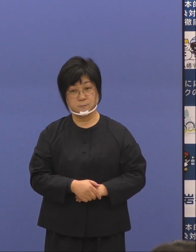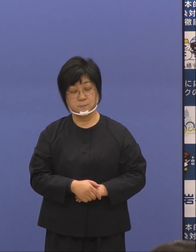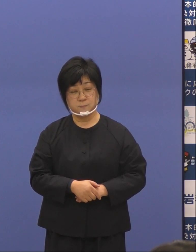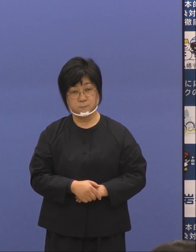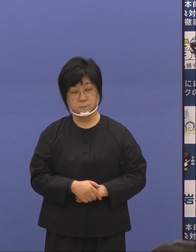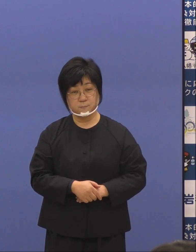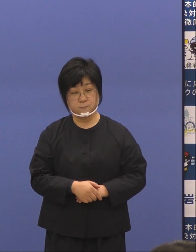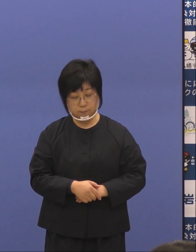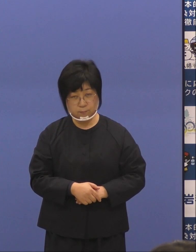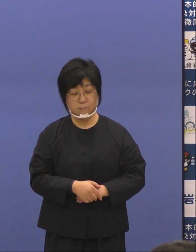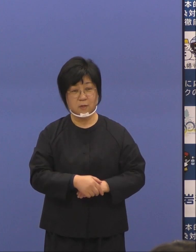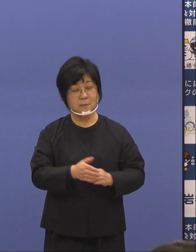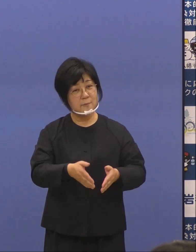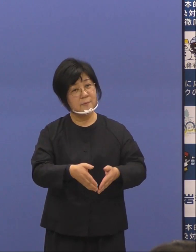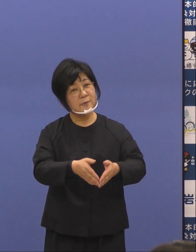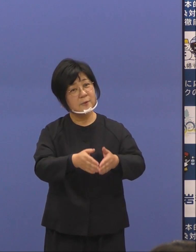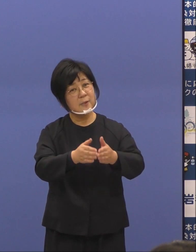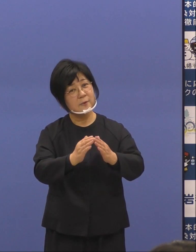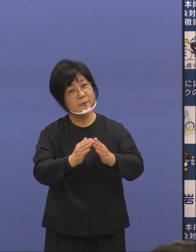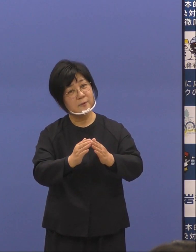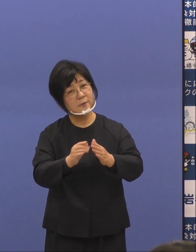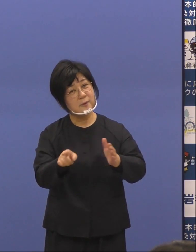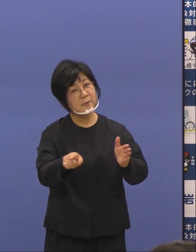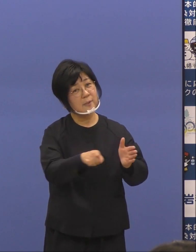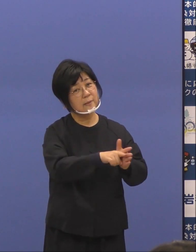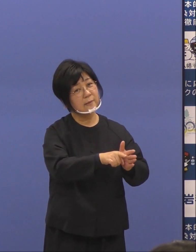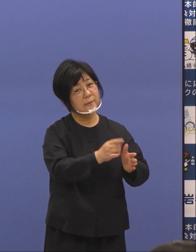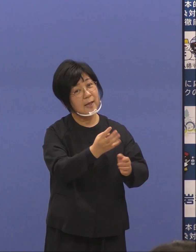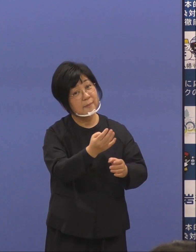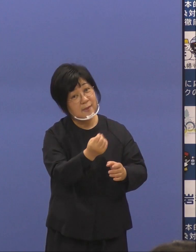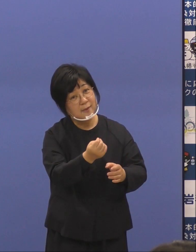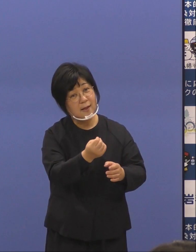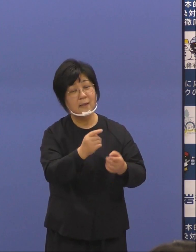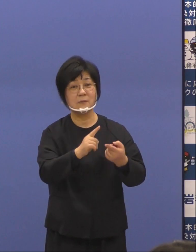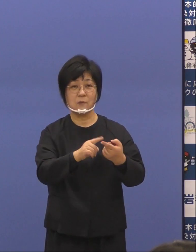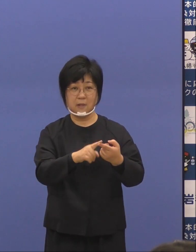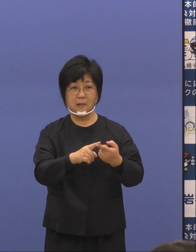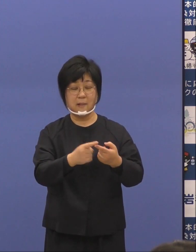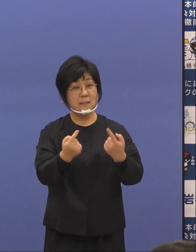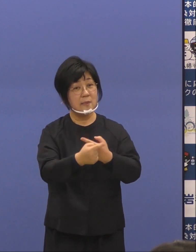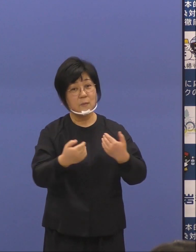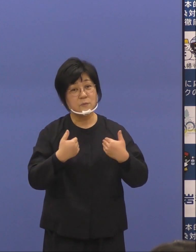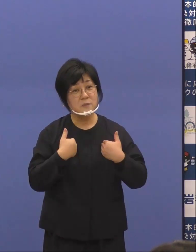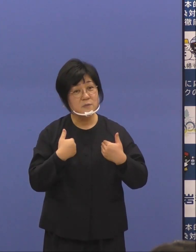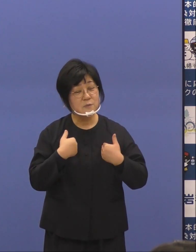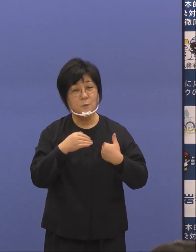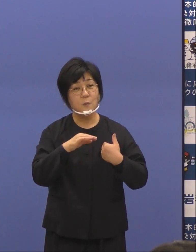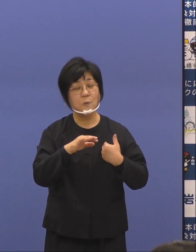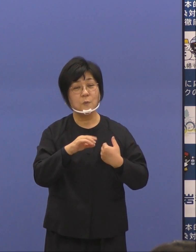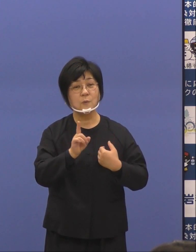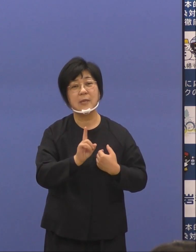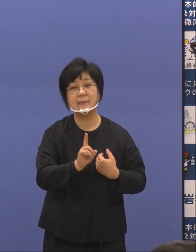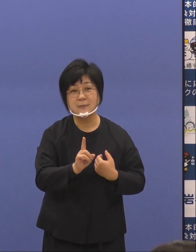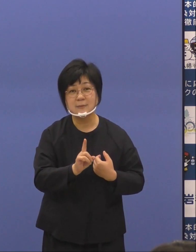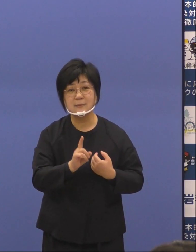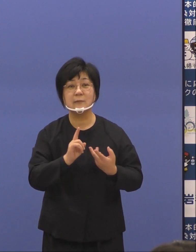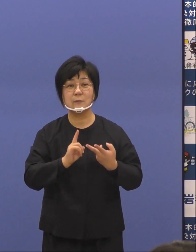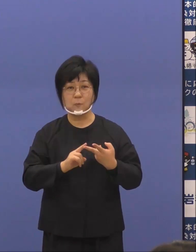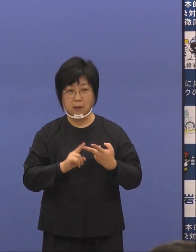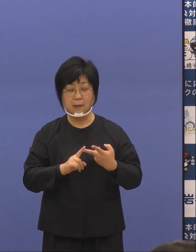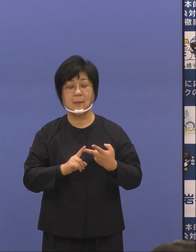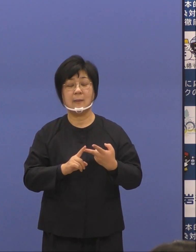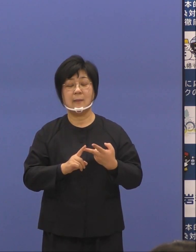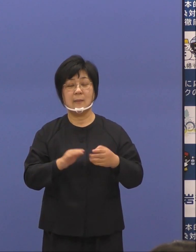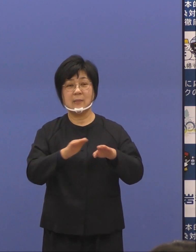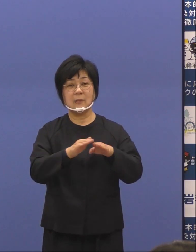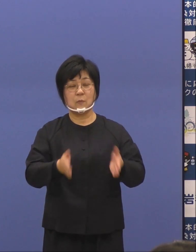立ってどのくらい立ってるかとか、どういうところを直さなきゃならないのか、そういう建物の